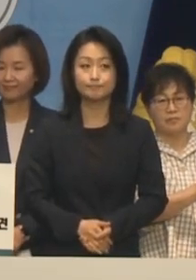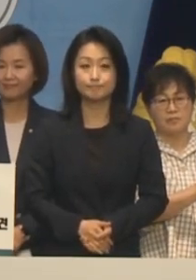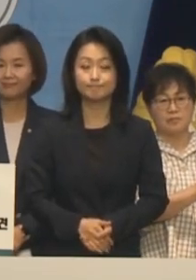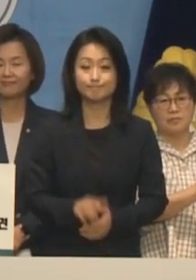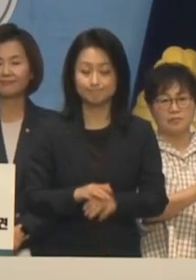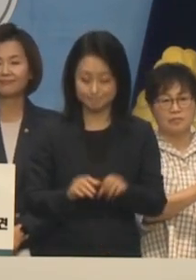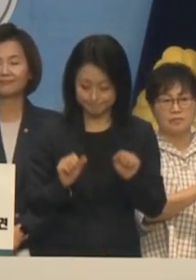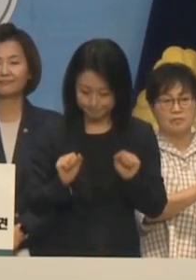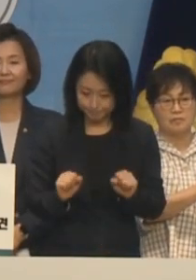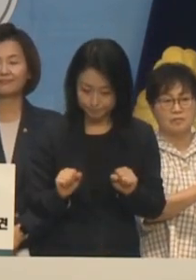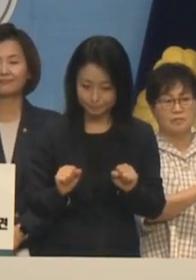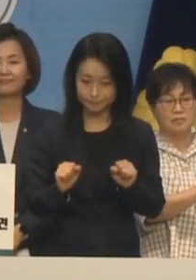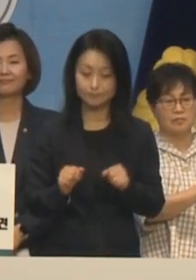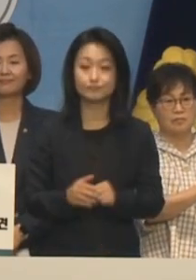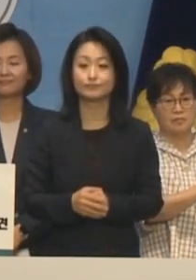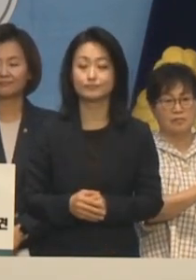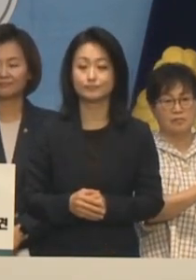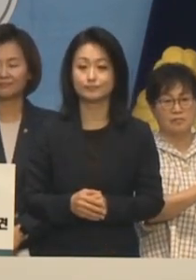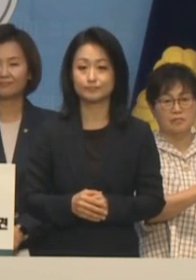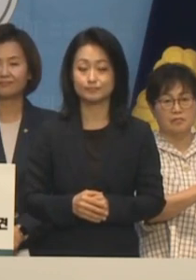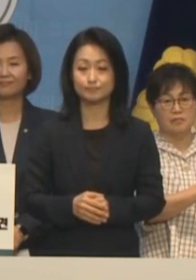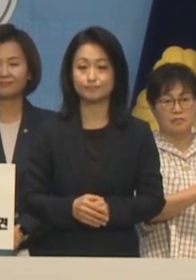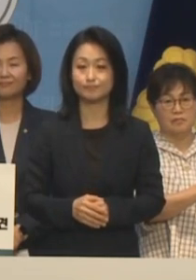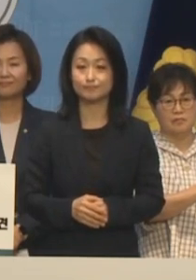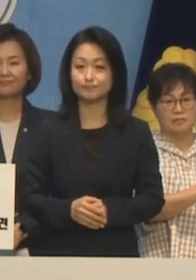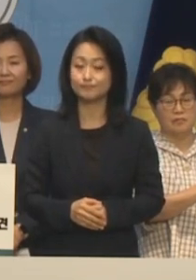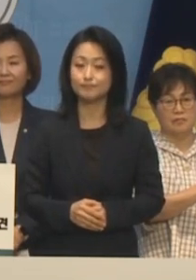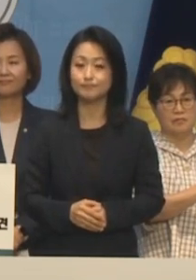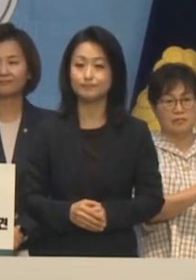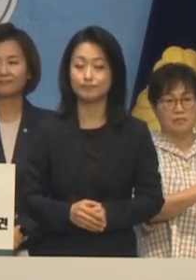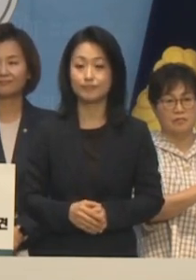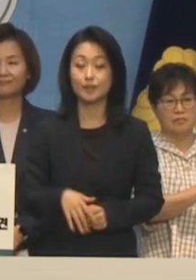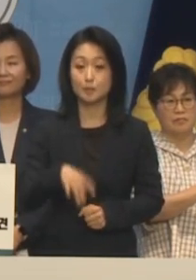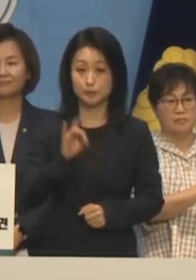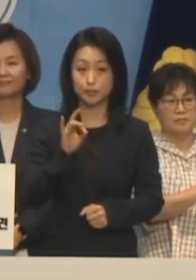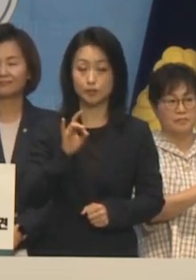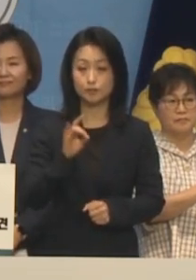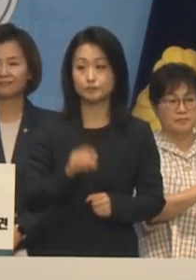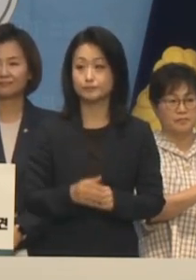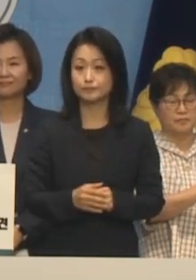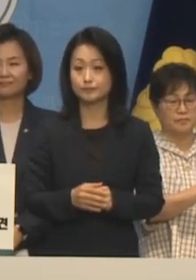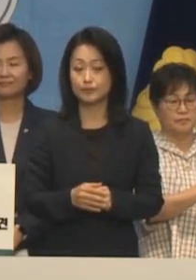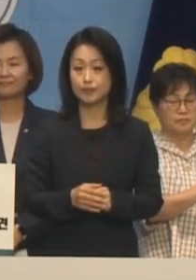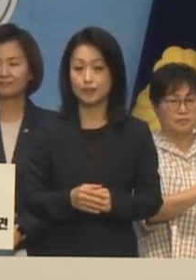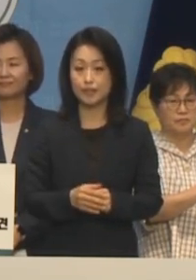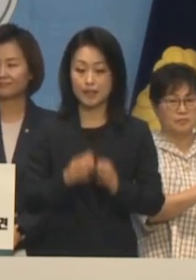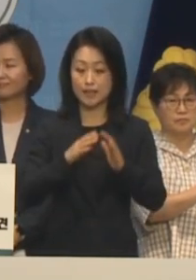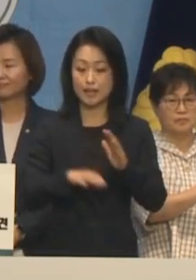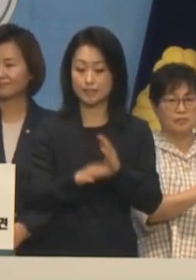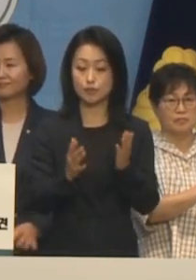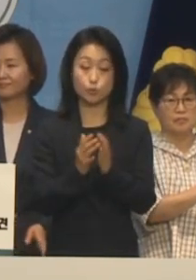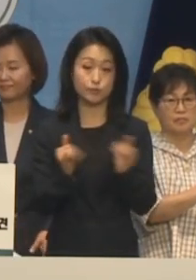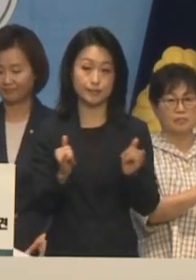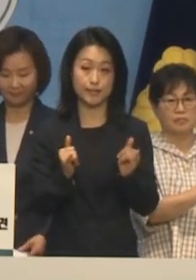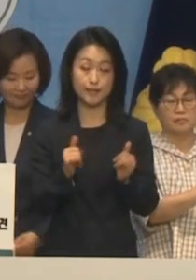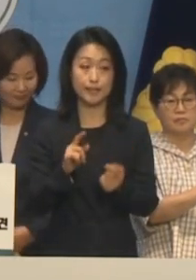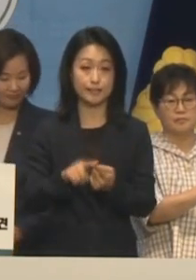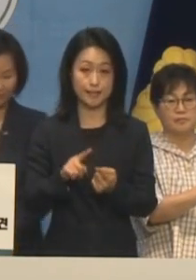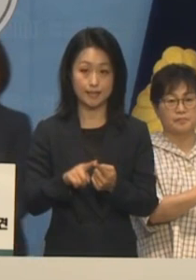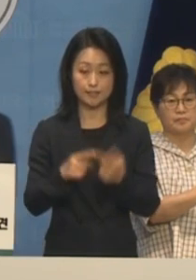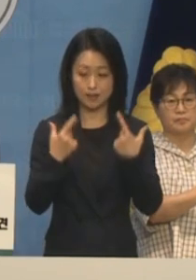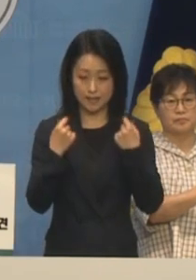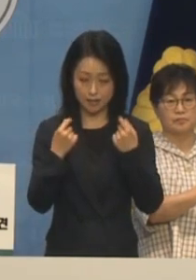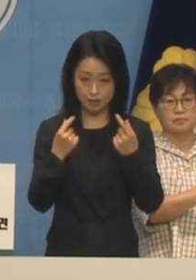예, 안녕하십니까. 가사돌봄 유니온 최영미입니다. 먼저 취약노동자, 특히 가사노동자에 대해서